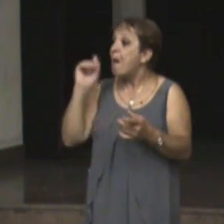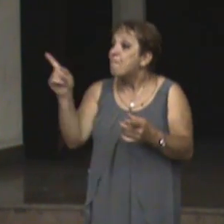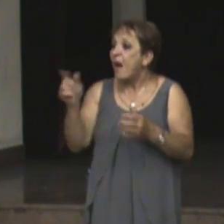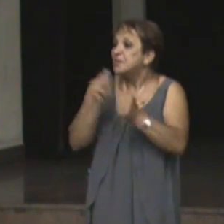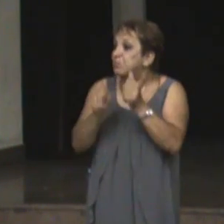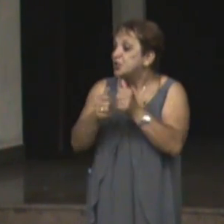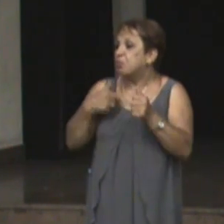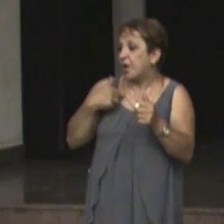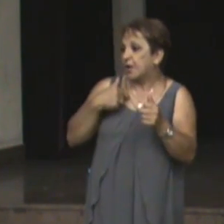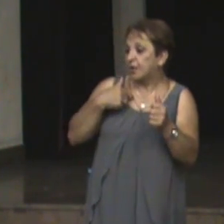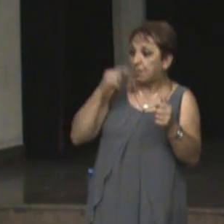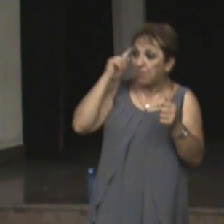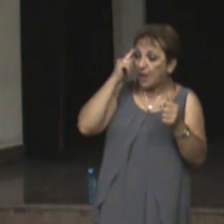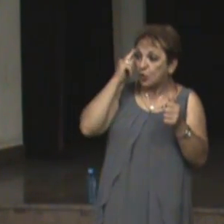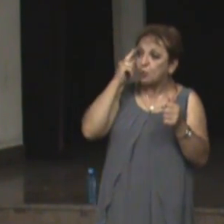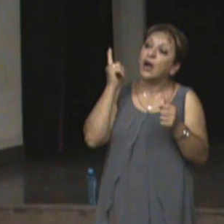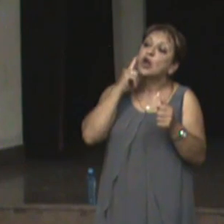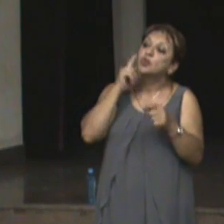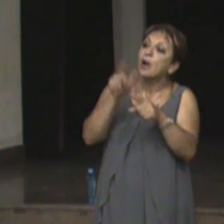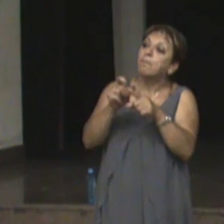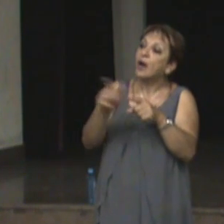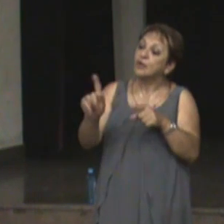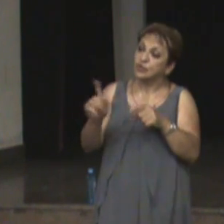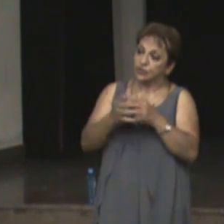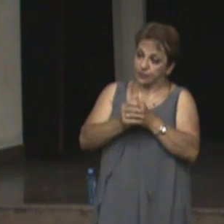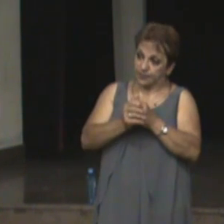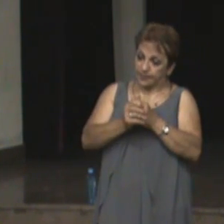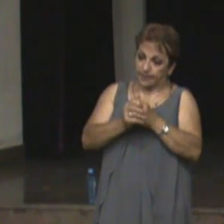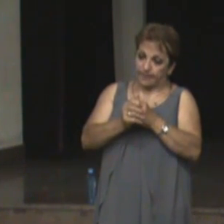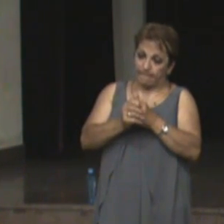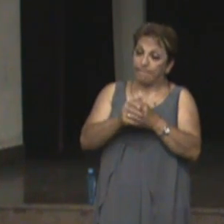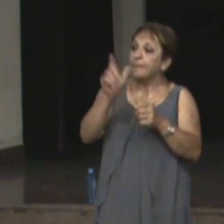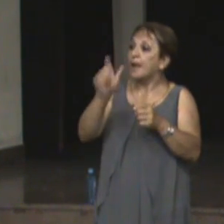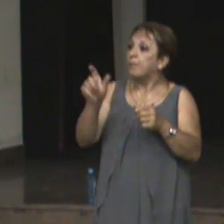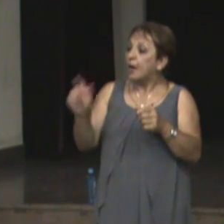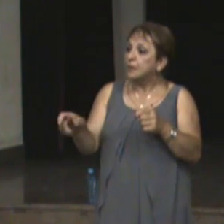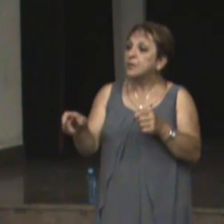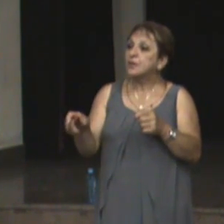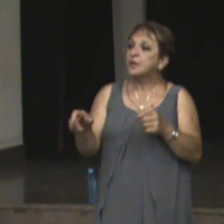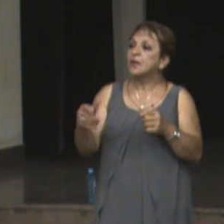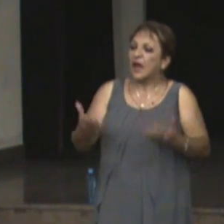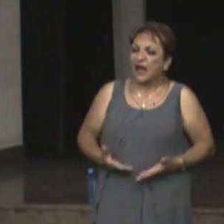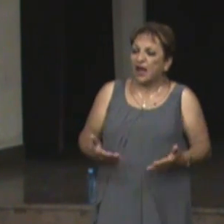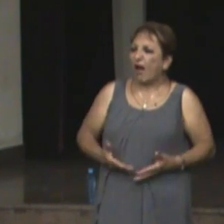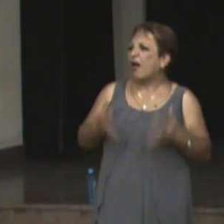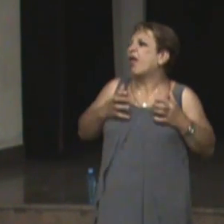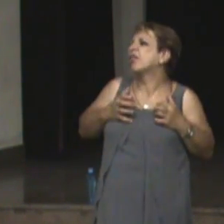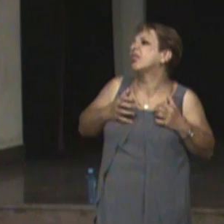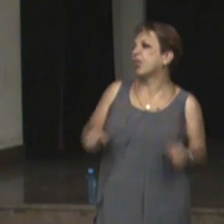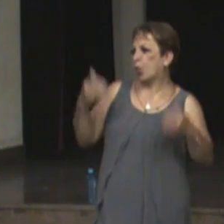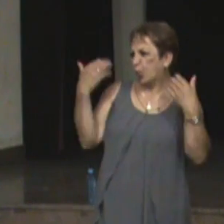Հաճա մենք ասում ենք եւ լսում ենք այսպիսի արտահայտություններ, որ մարդիկ ինչ որ կյանքից